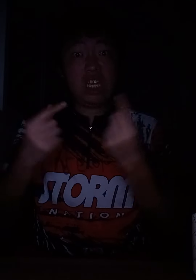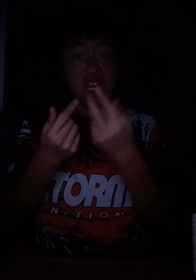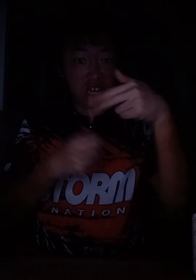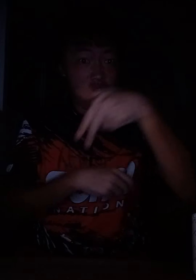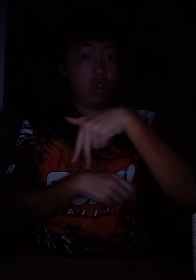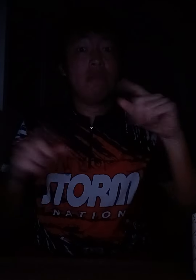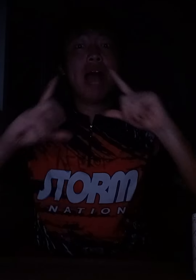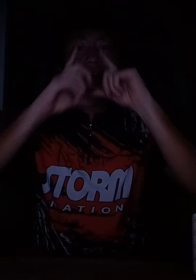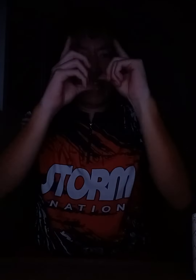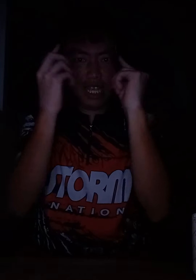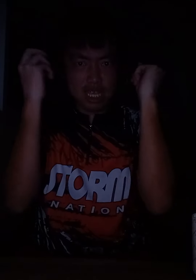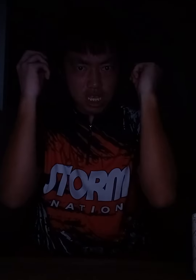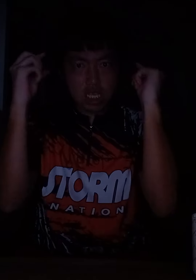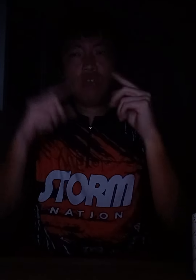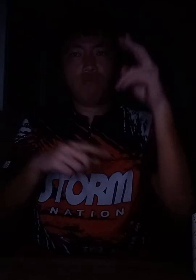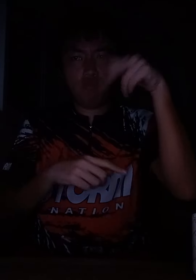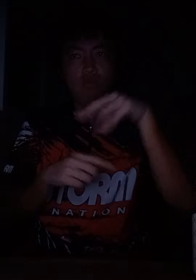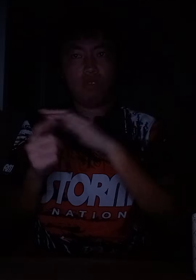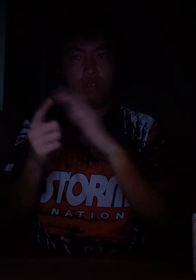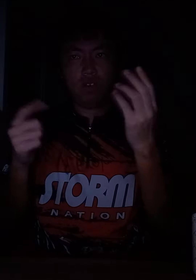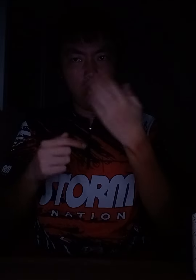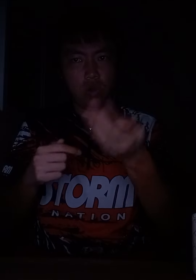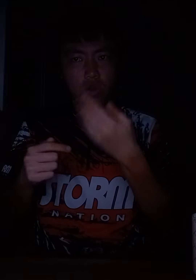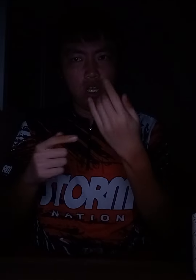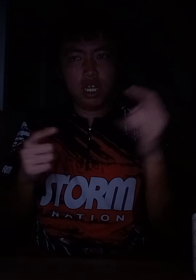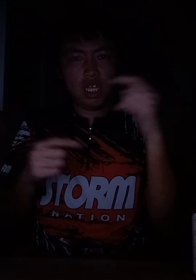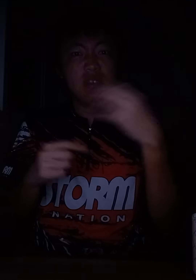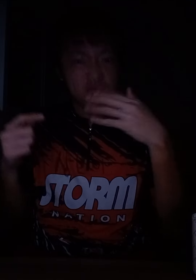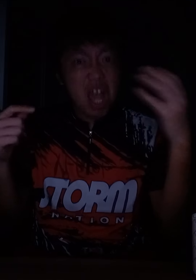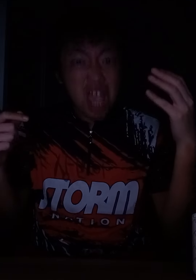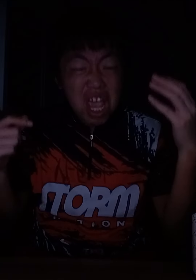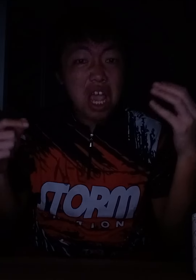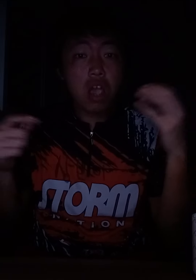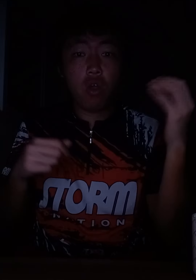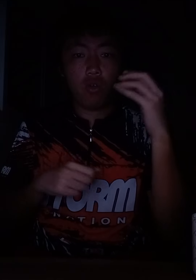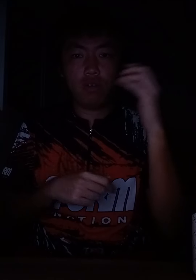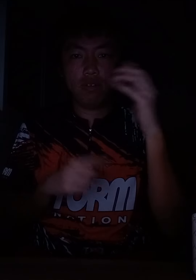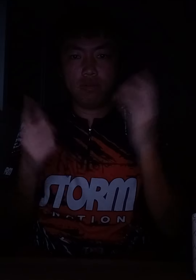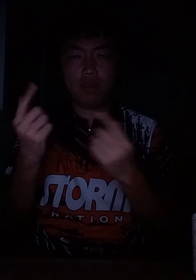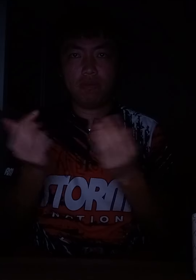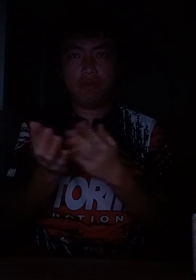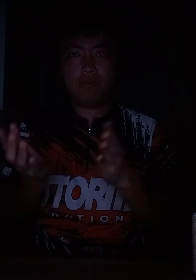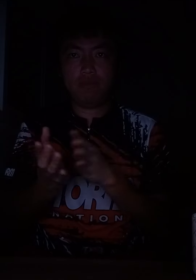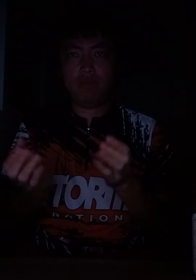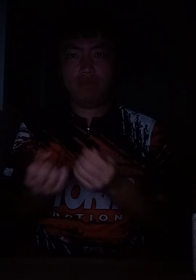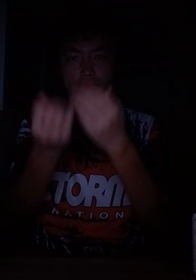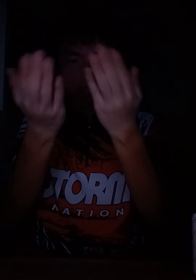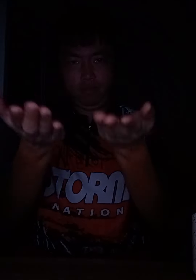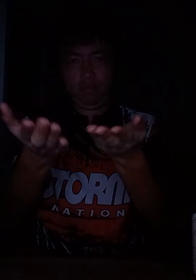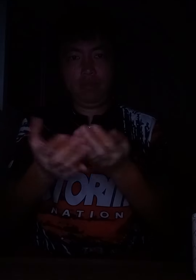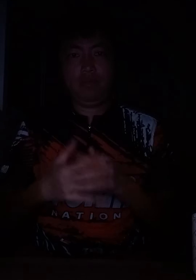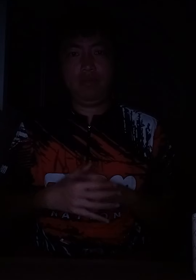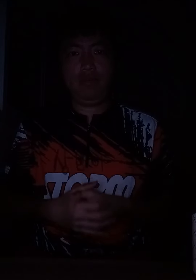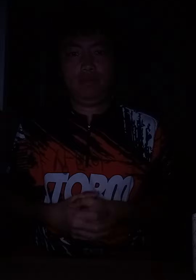내에서 마스크를 써달라는 승무원에게 욕을 하거나 침을 뱉는 일이 잇따라 발생했습니다. 신지수 기자가 취재했습니다.